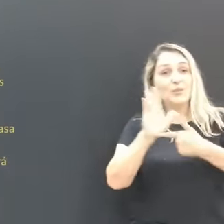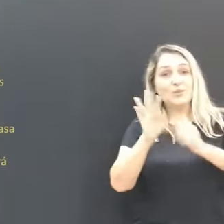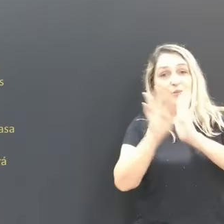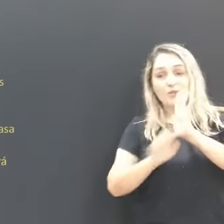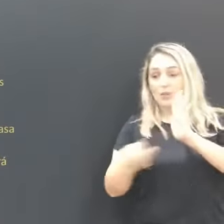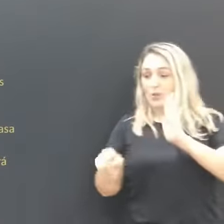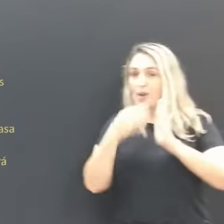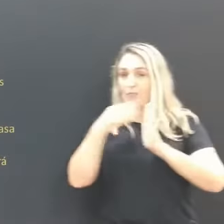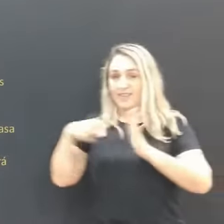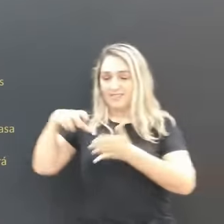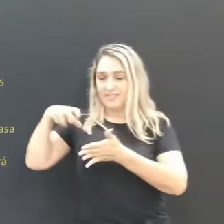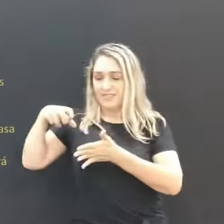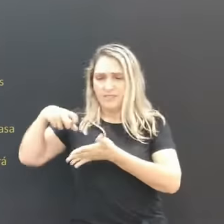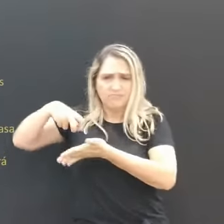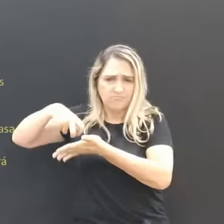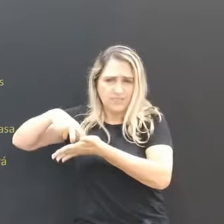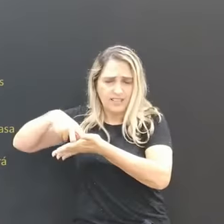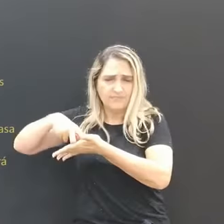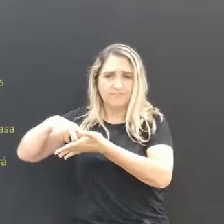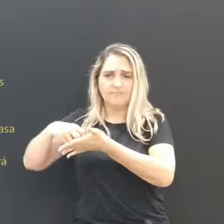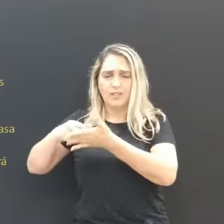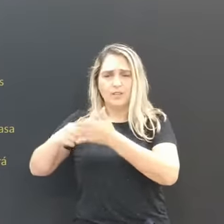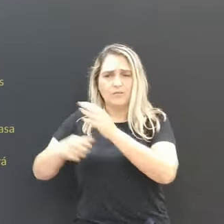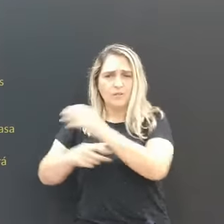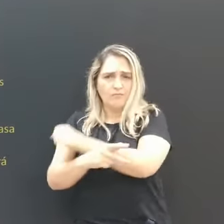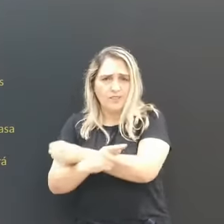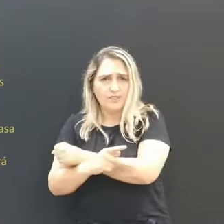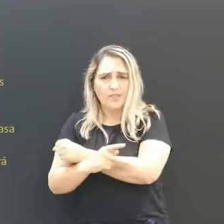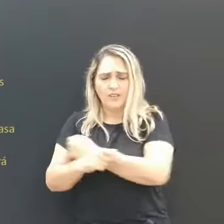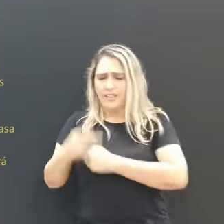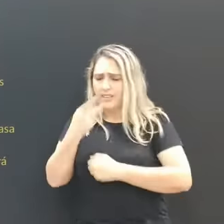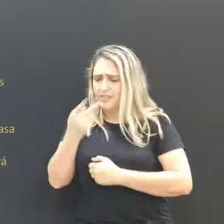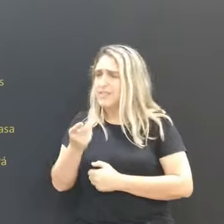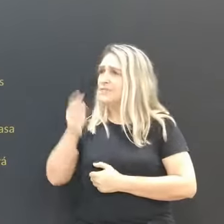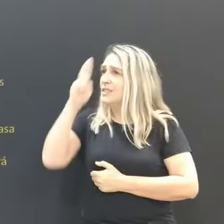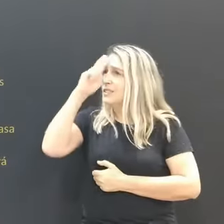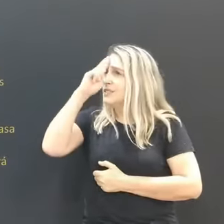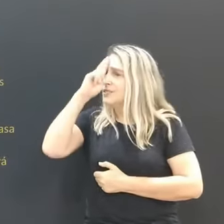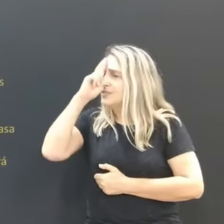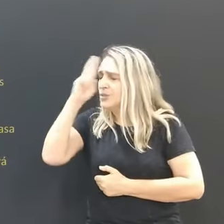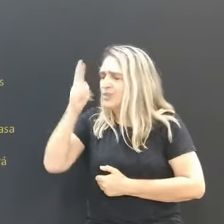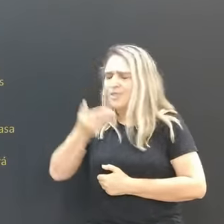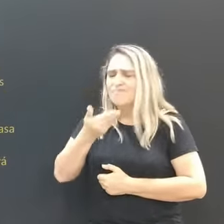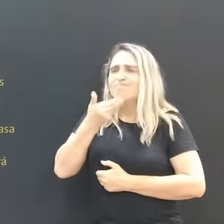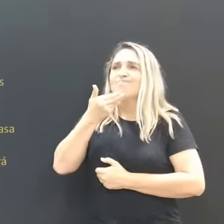Já o publicano, em pé, não queria levantar os olhos aos céus,